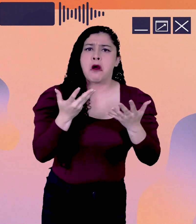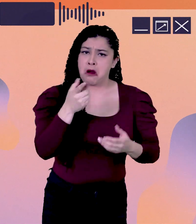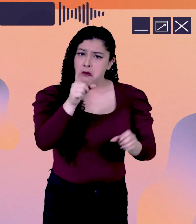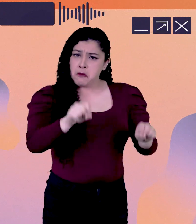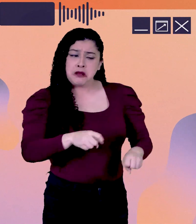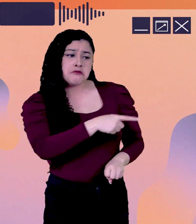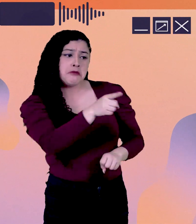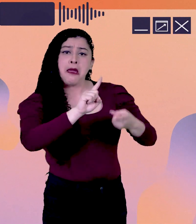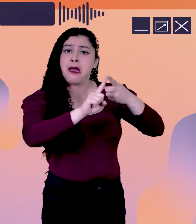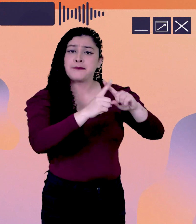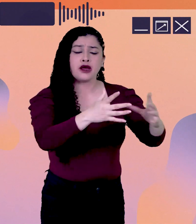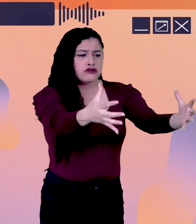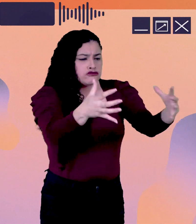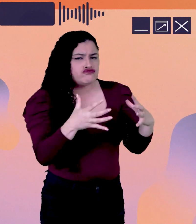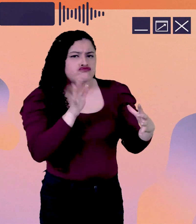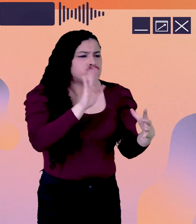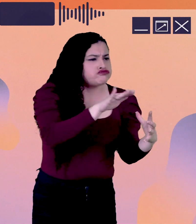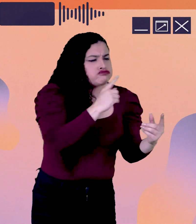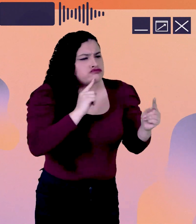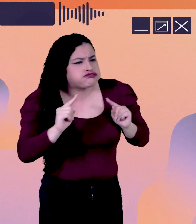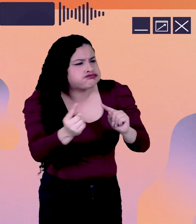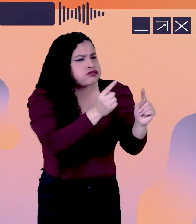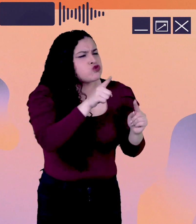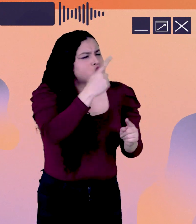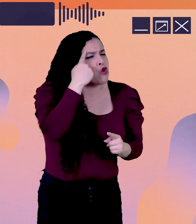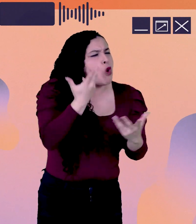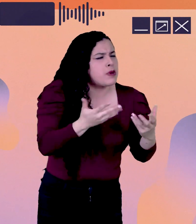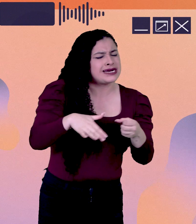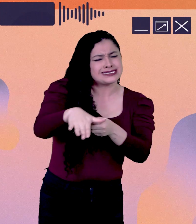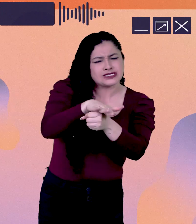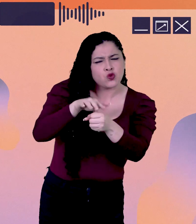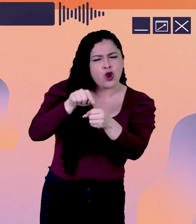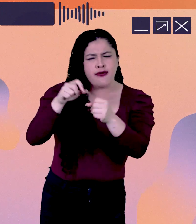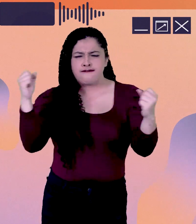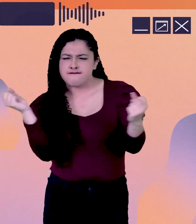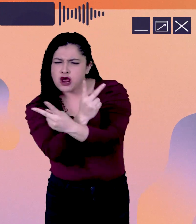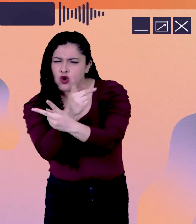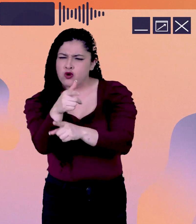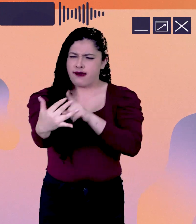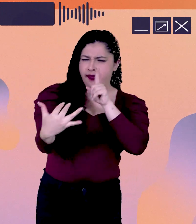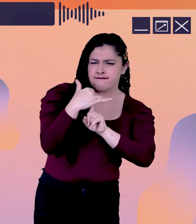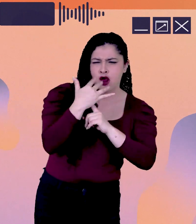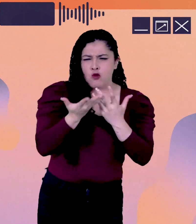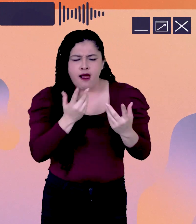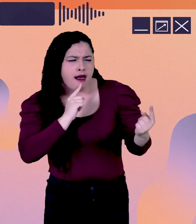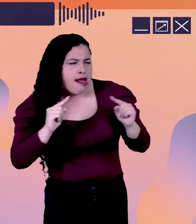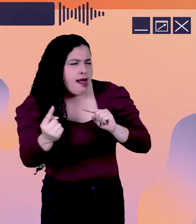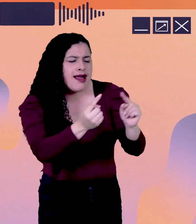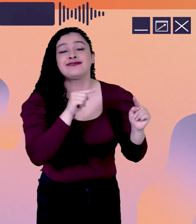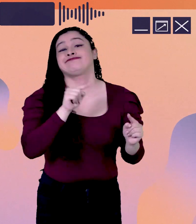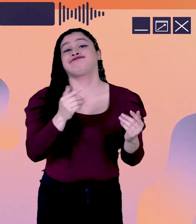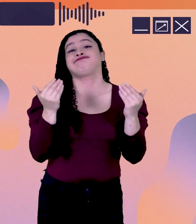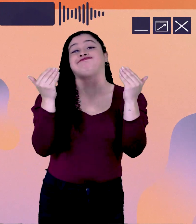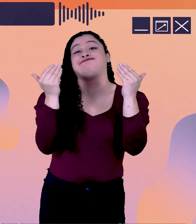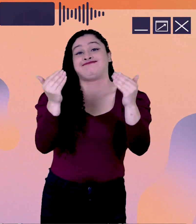Alzar alertas, pedir ayuda o cuestionar si amigos o amigas realizan estas acciones. Todo